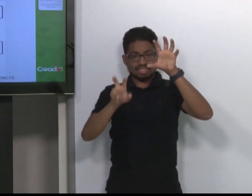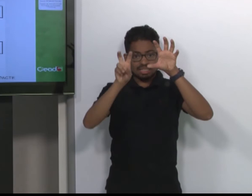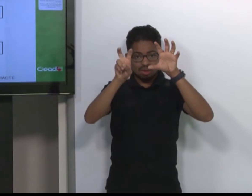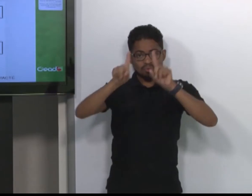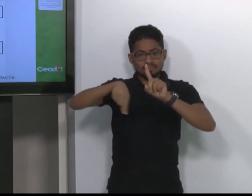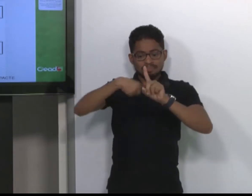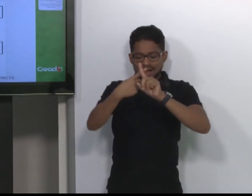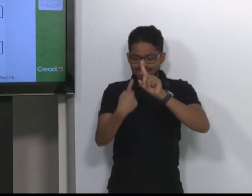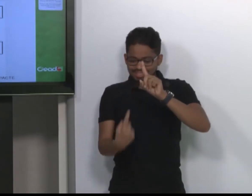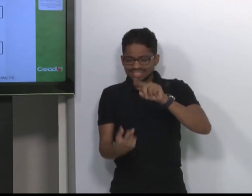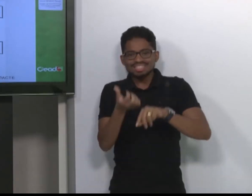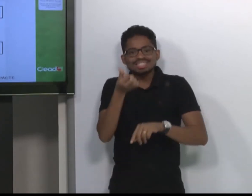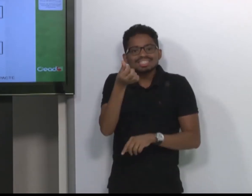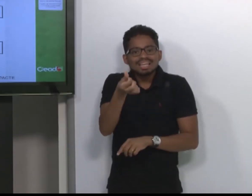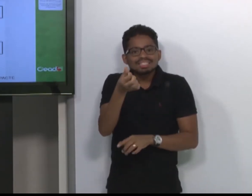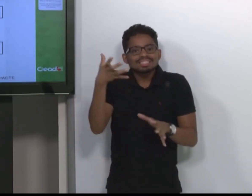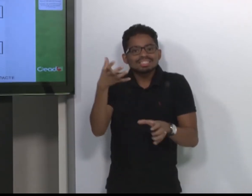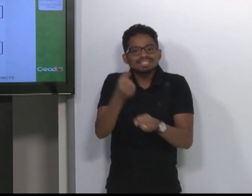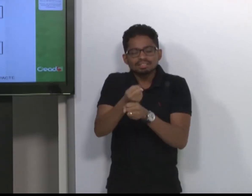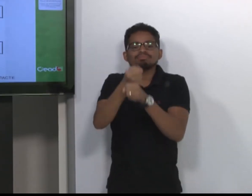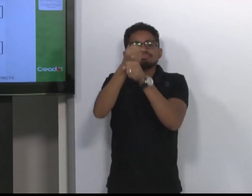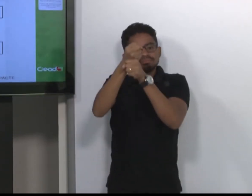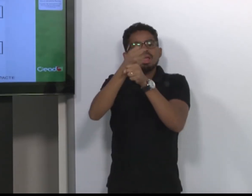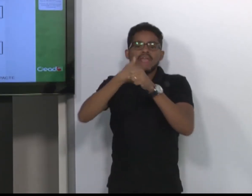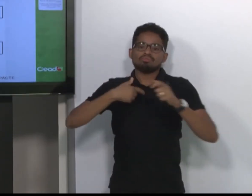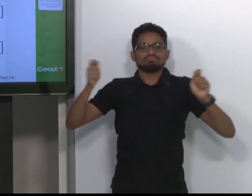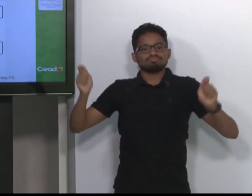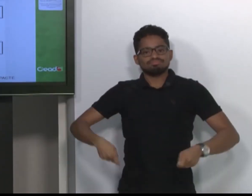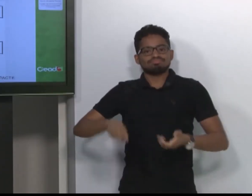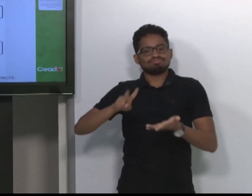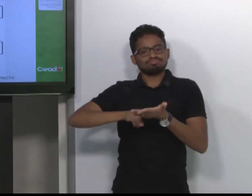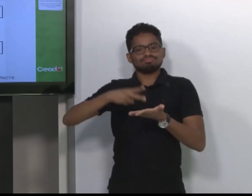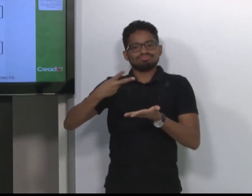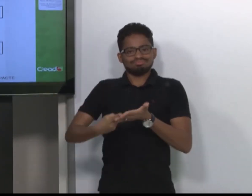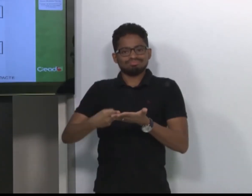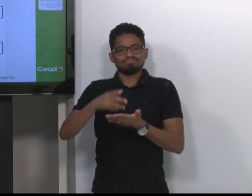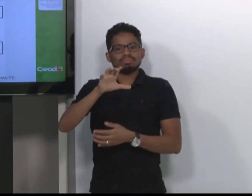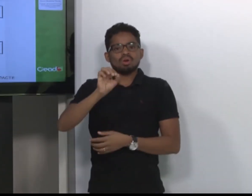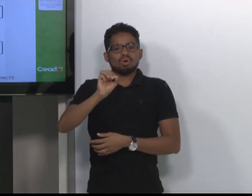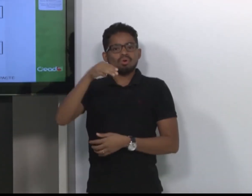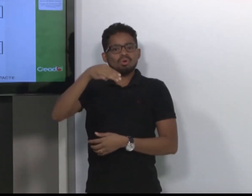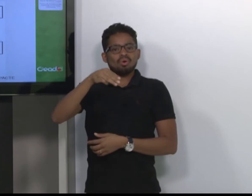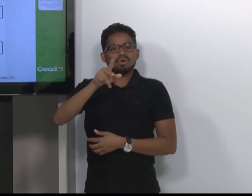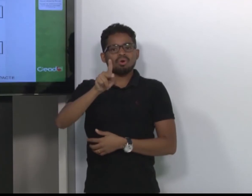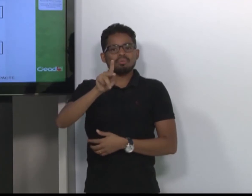uma. Por quê? Fazem referência à competência